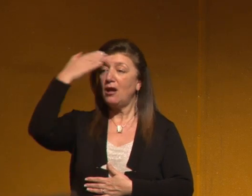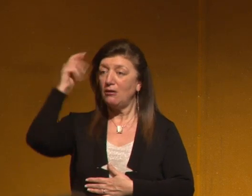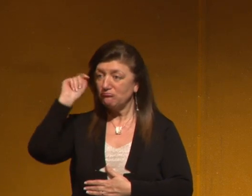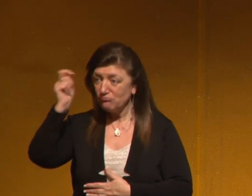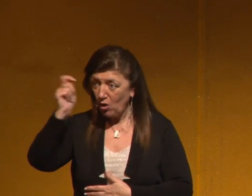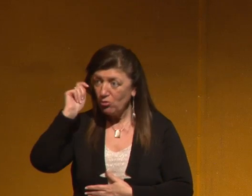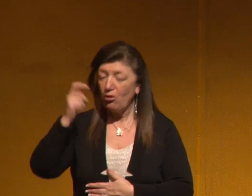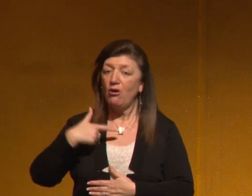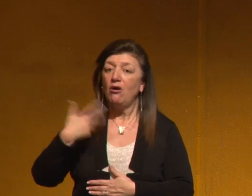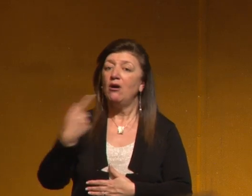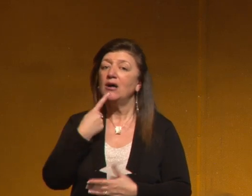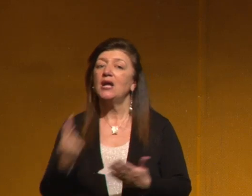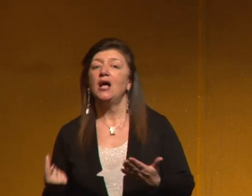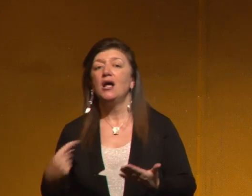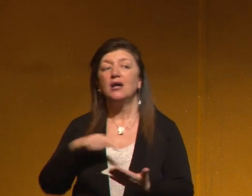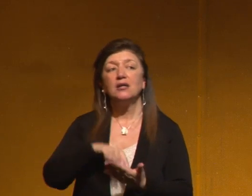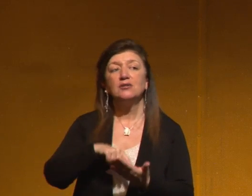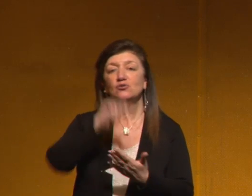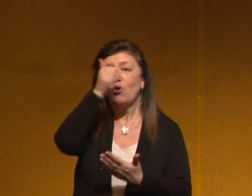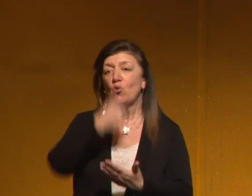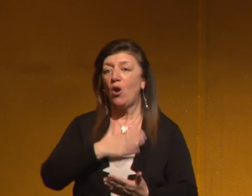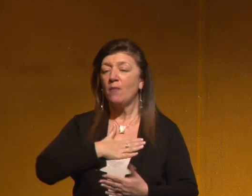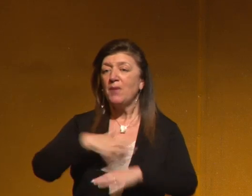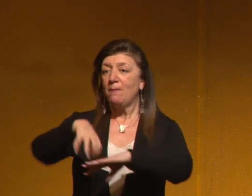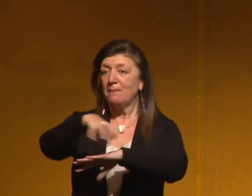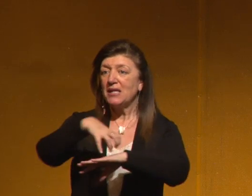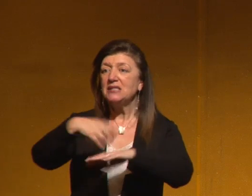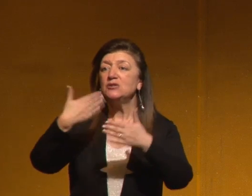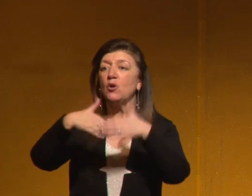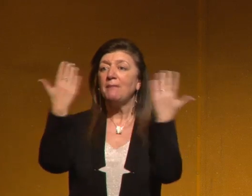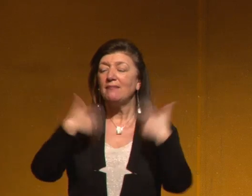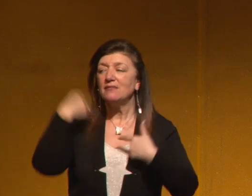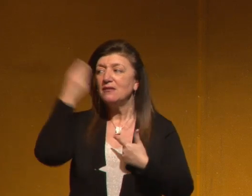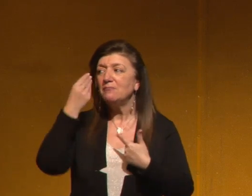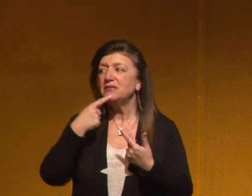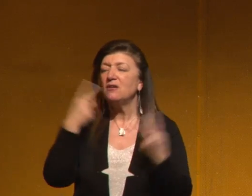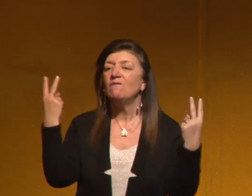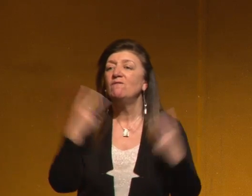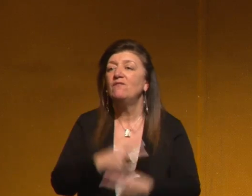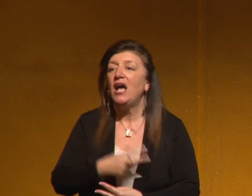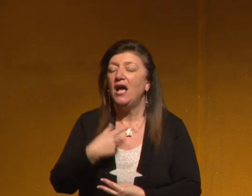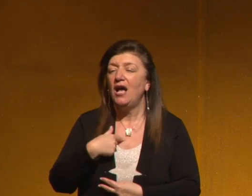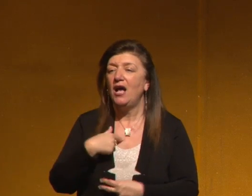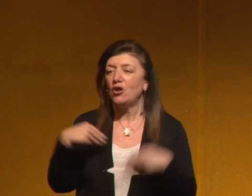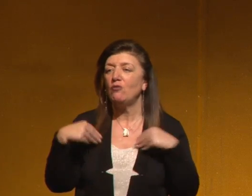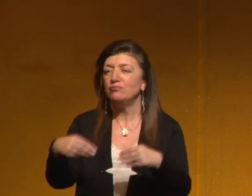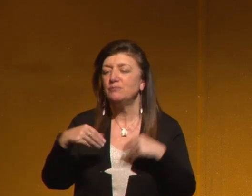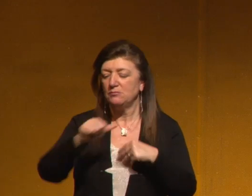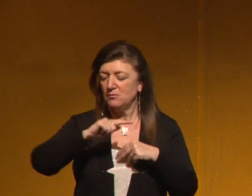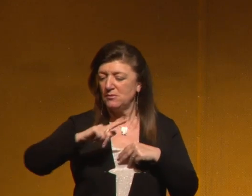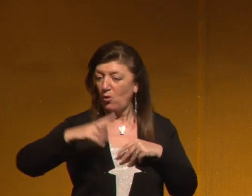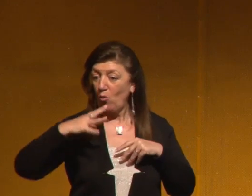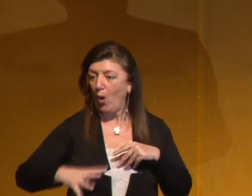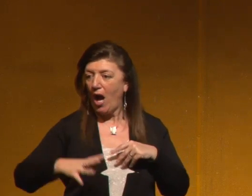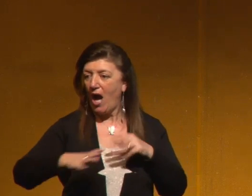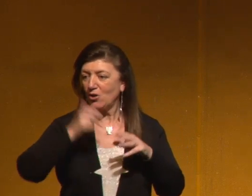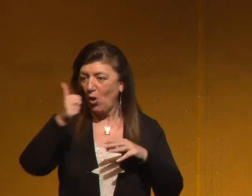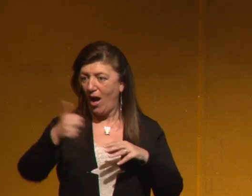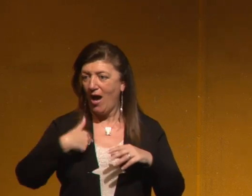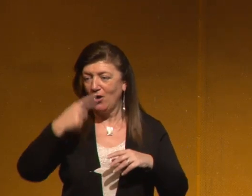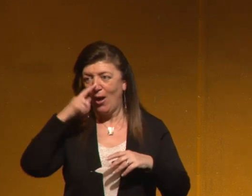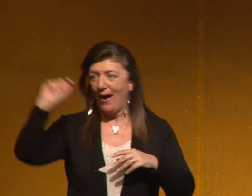di tornare da ministro peraltro pensavo questa mattina che è il quarto anno che venga un record assoluto che